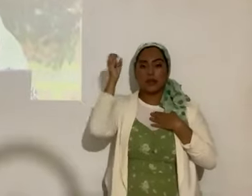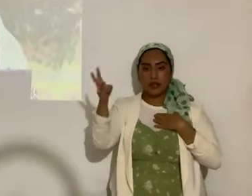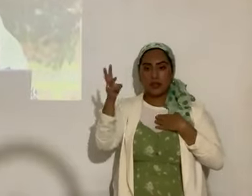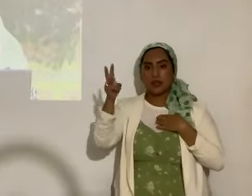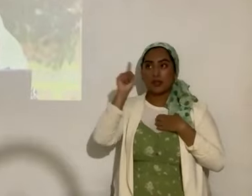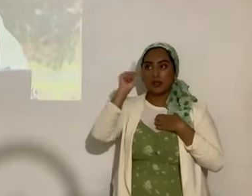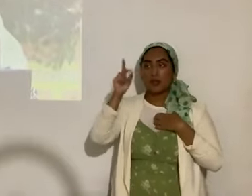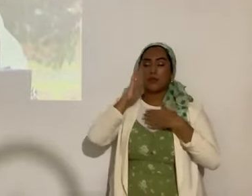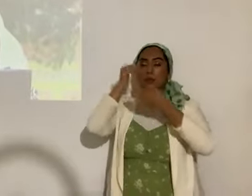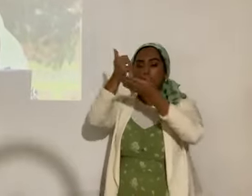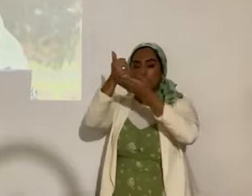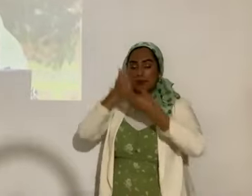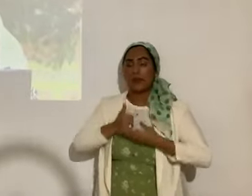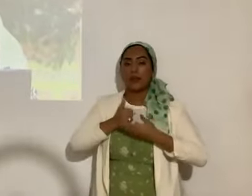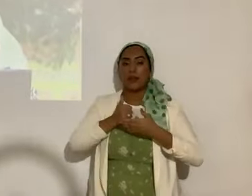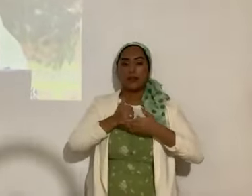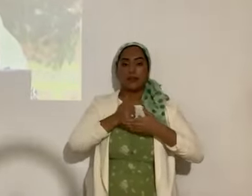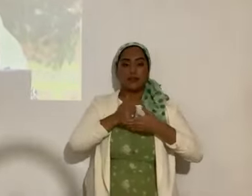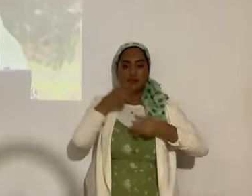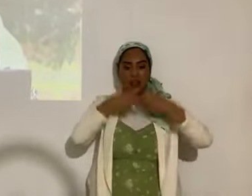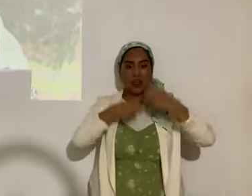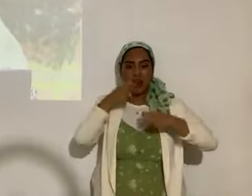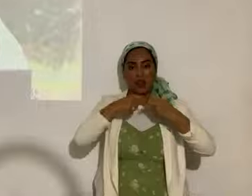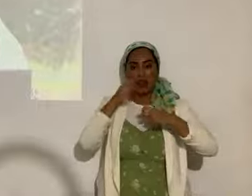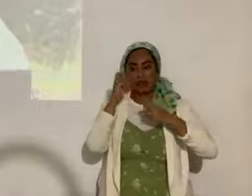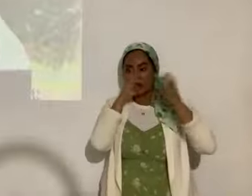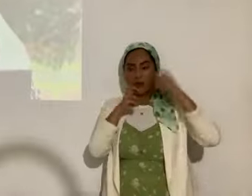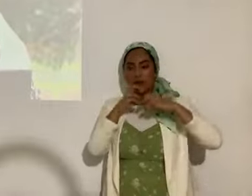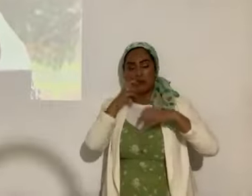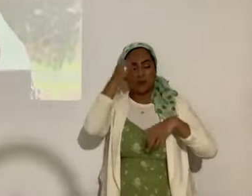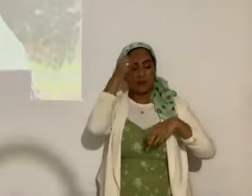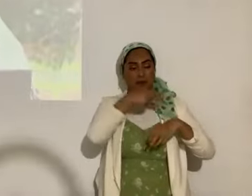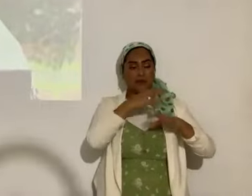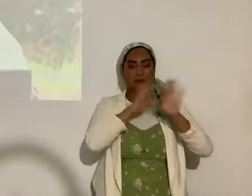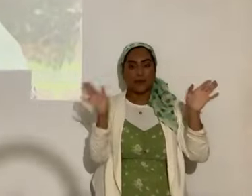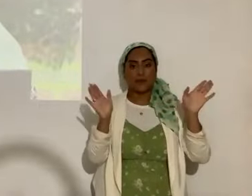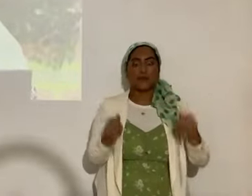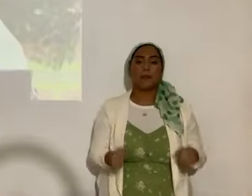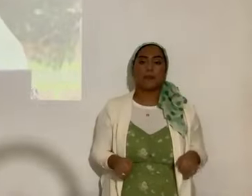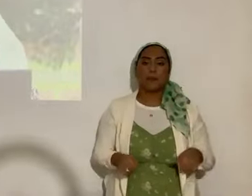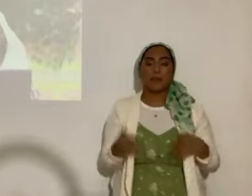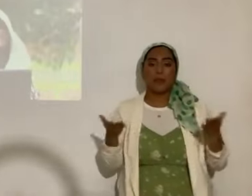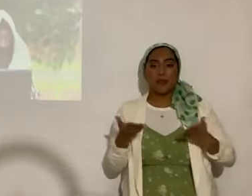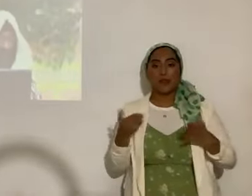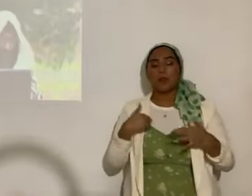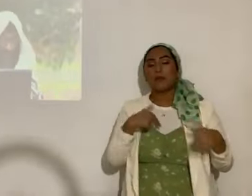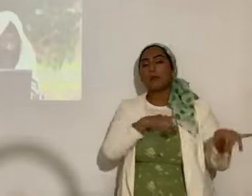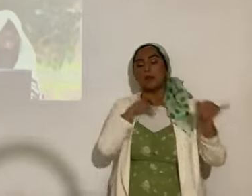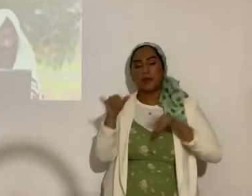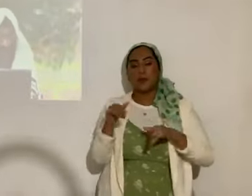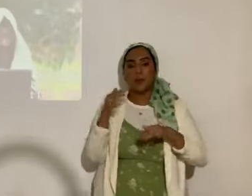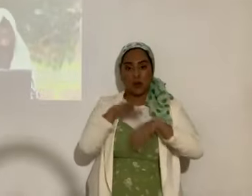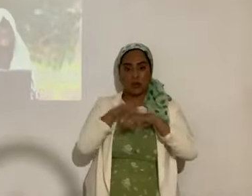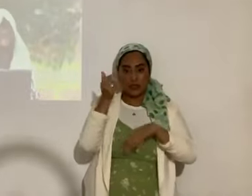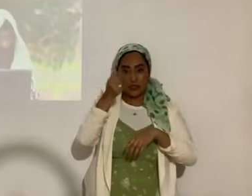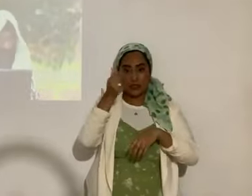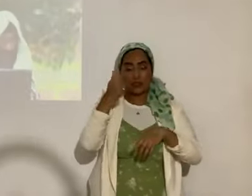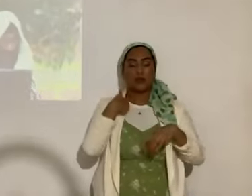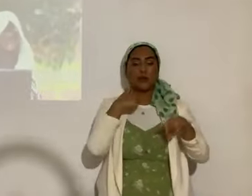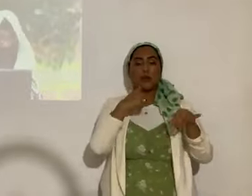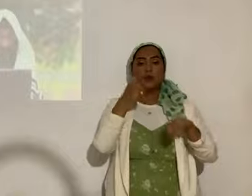él me ayudará a liberar la tentación Amén Aquí también hermanos entendemos aquí en Génesis